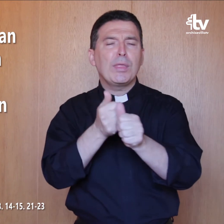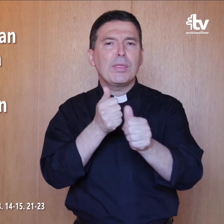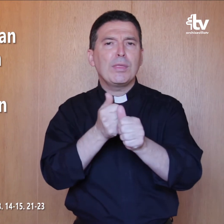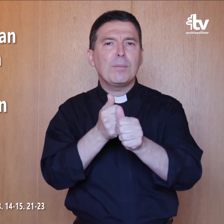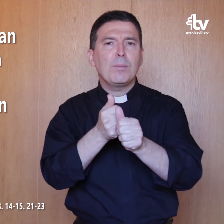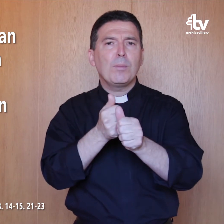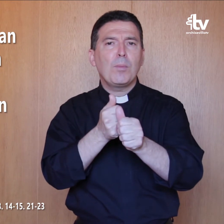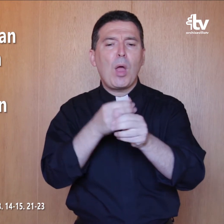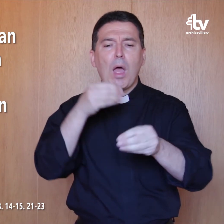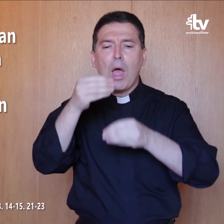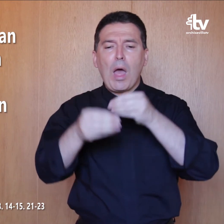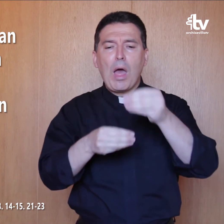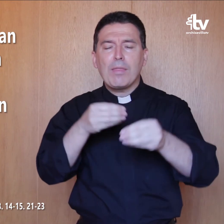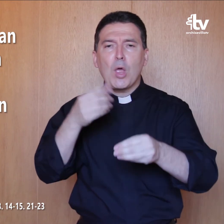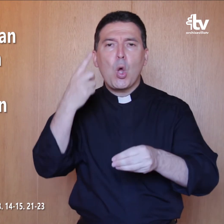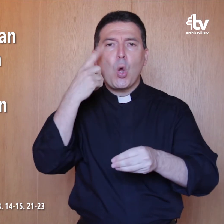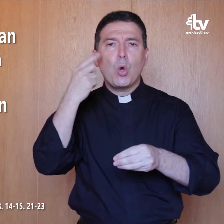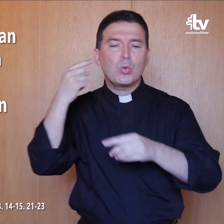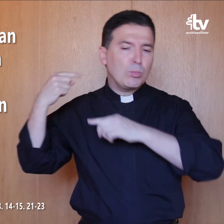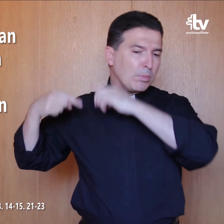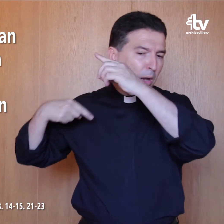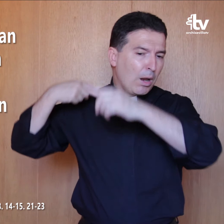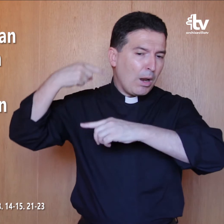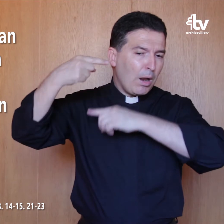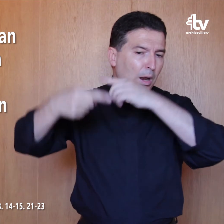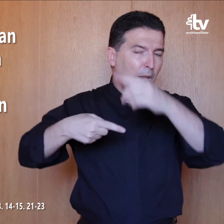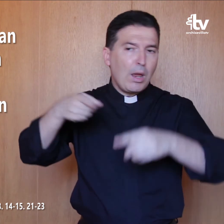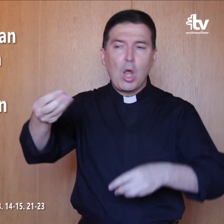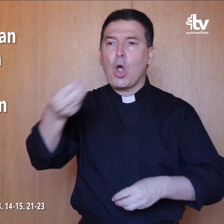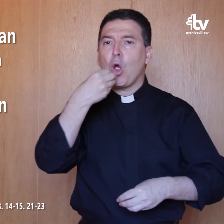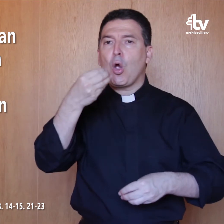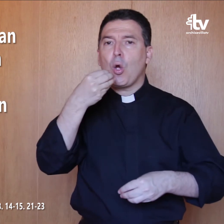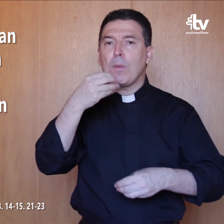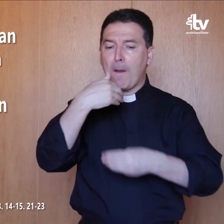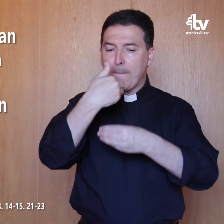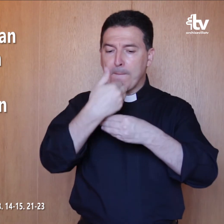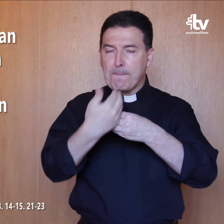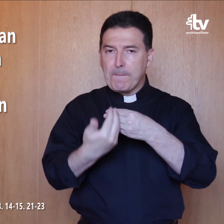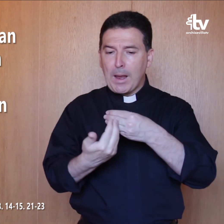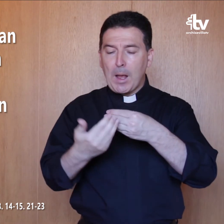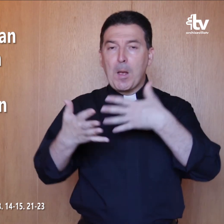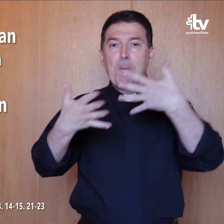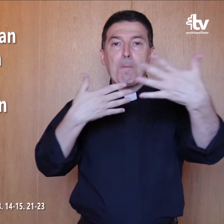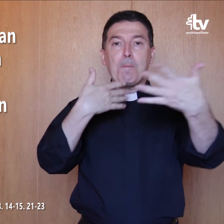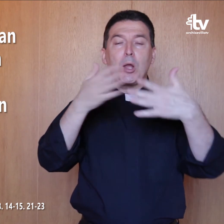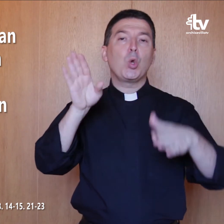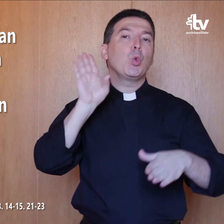discípulos según las tradiciones de los mayores y comen el pan con manos impuras?